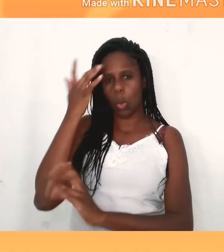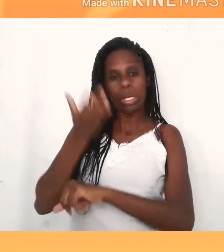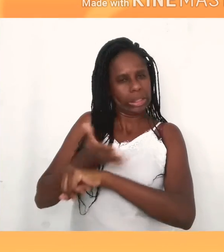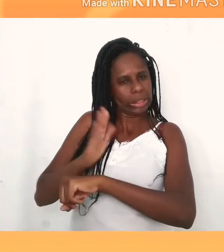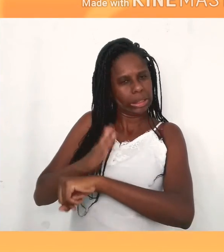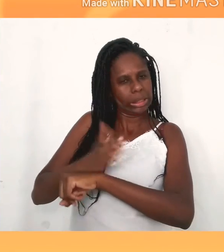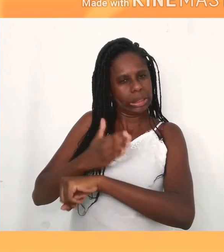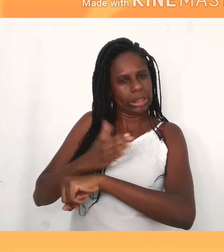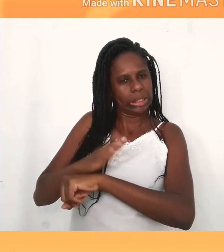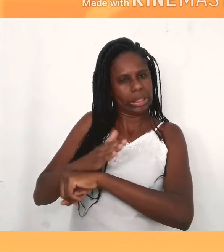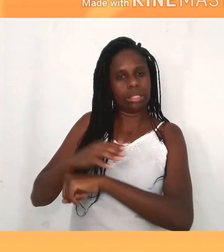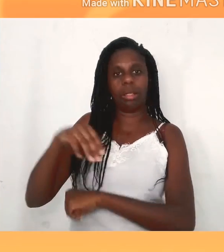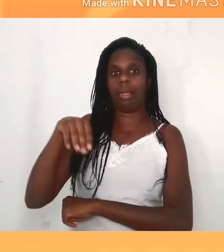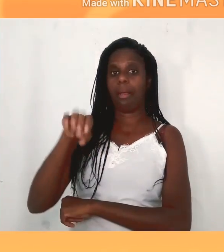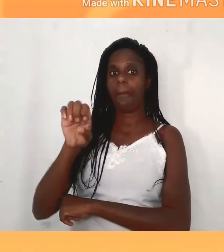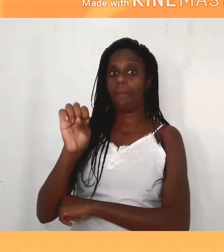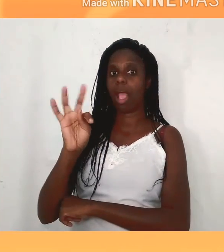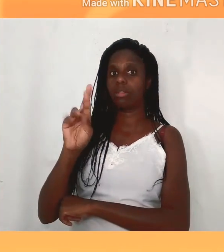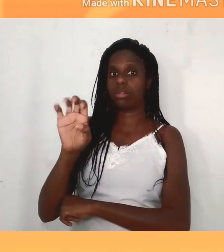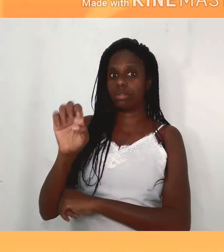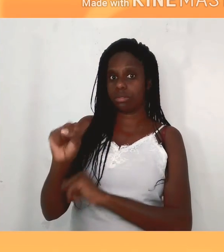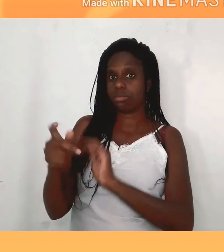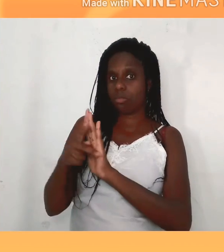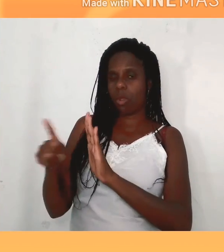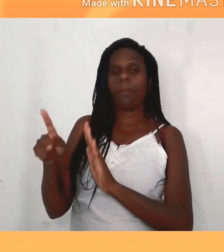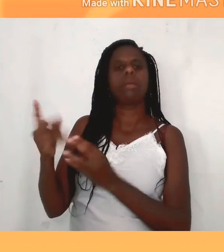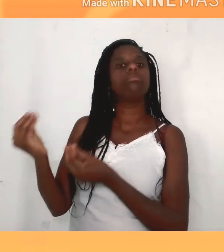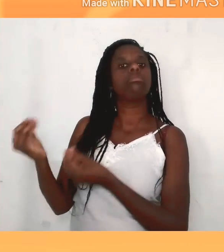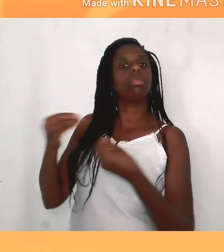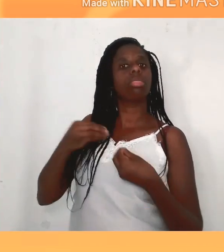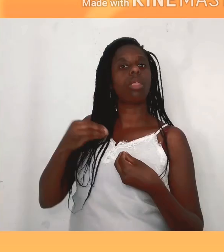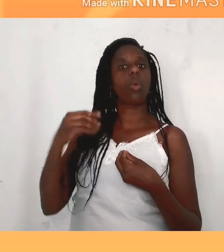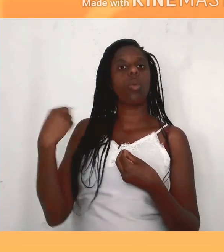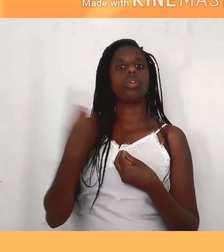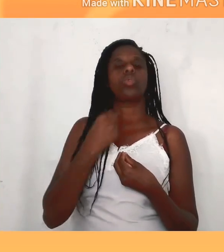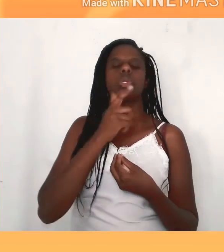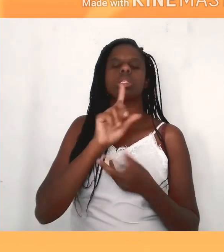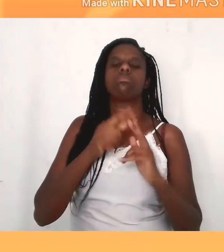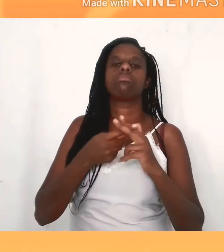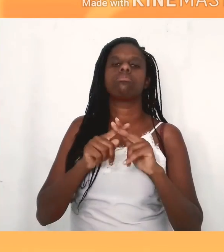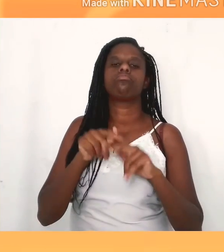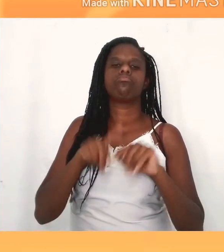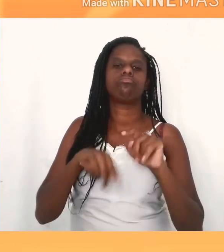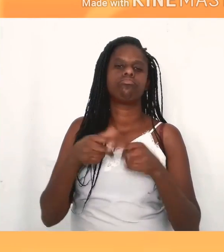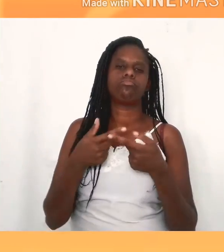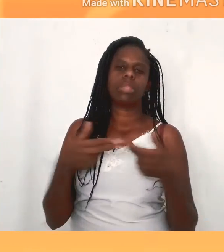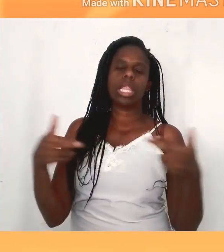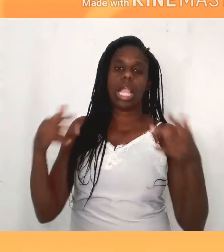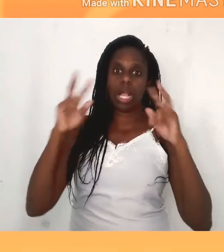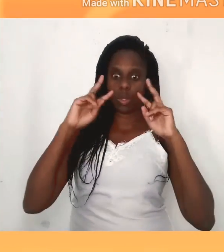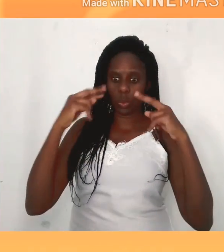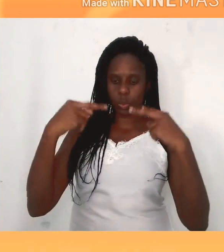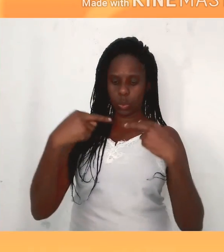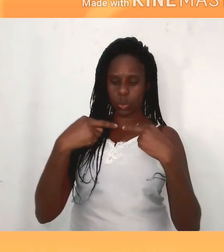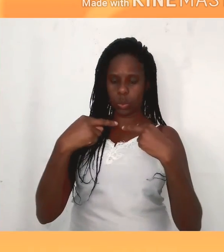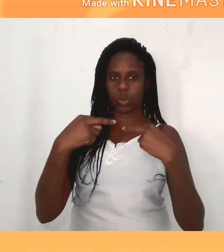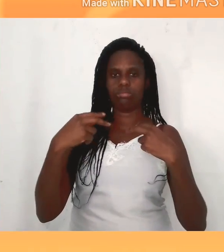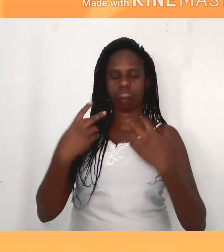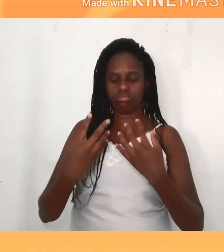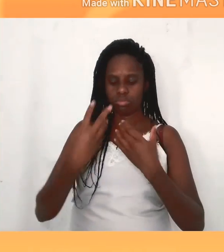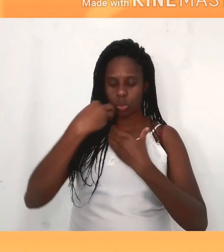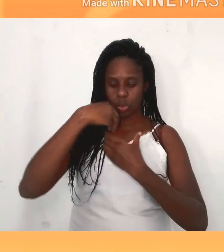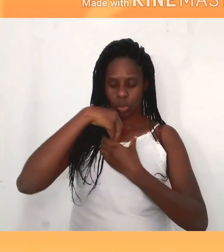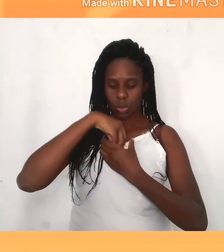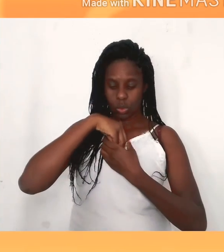nos deram, né, desenvolveram e nos deram determinadas ferramentas para que a gente desenvolva essa autoatenção,